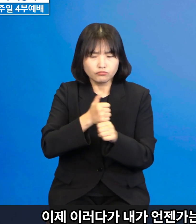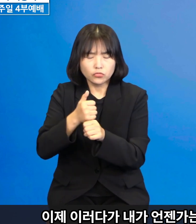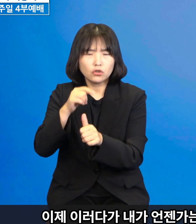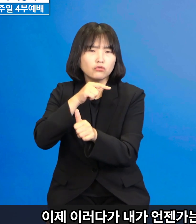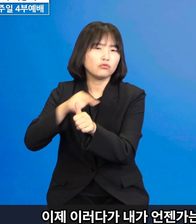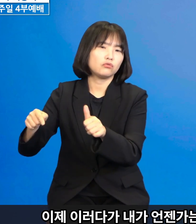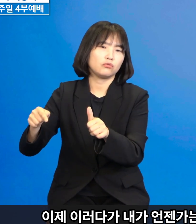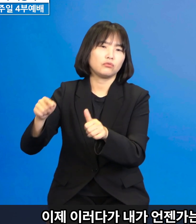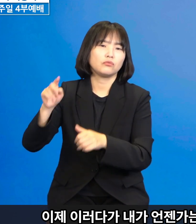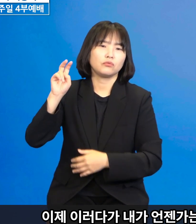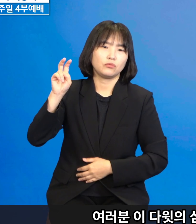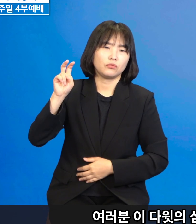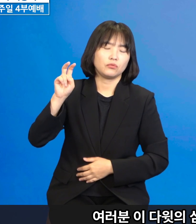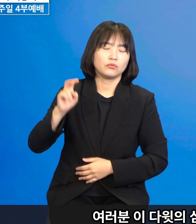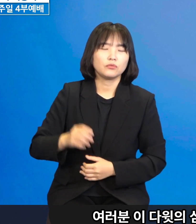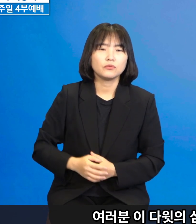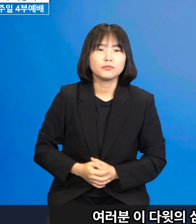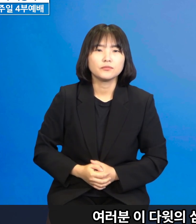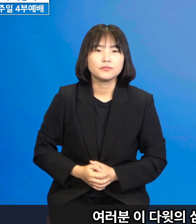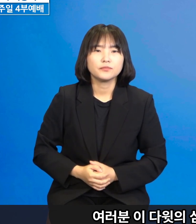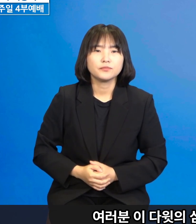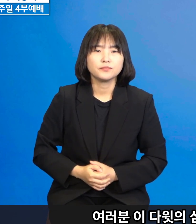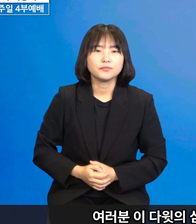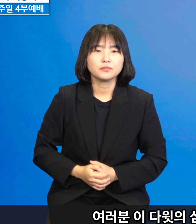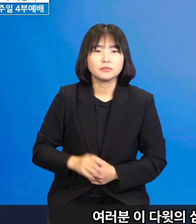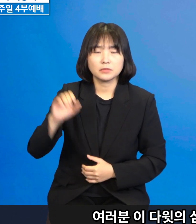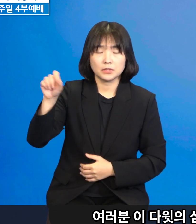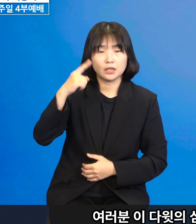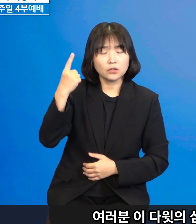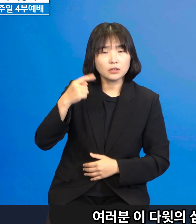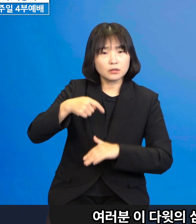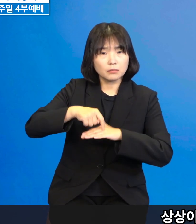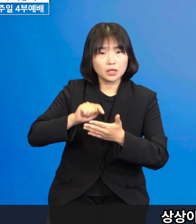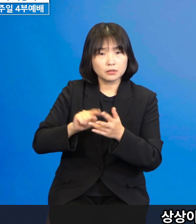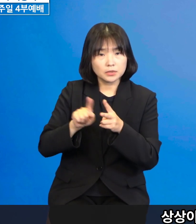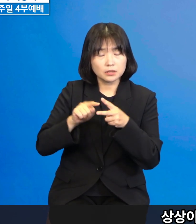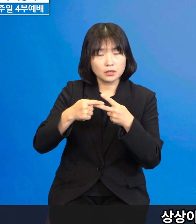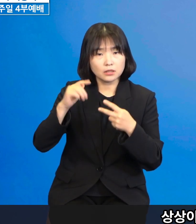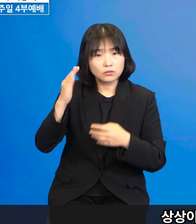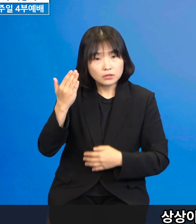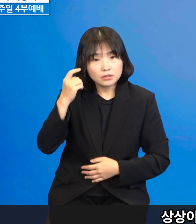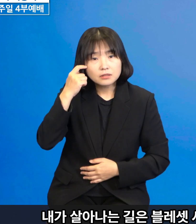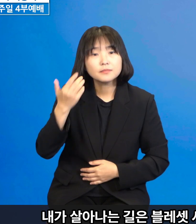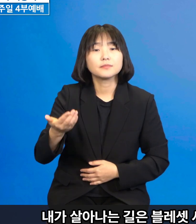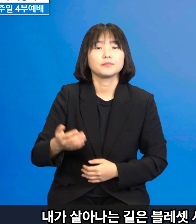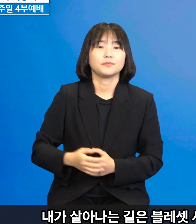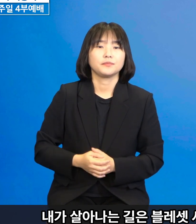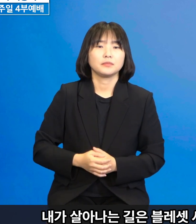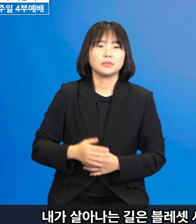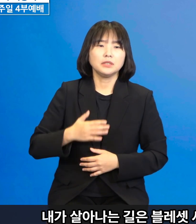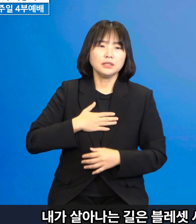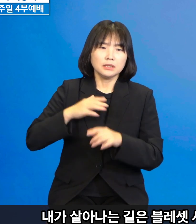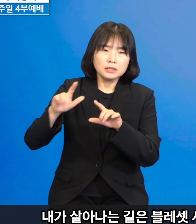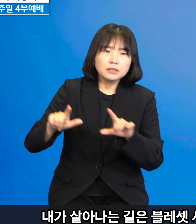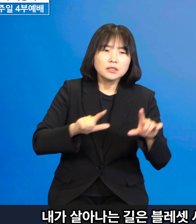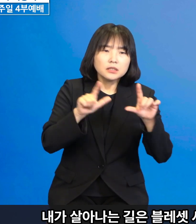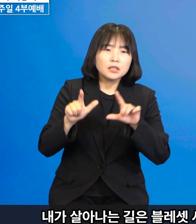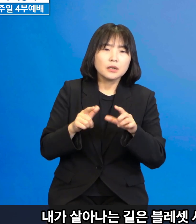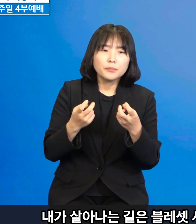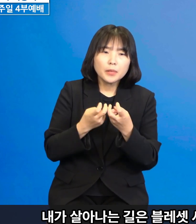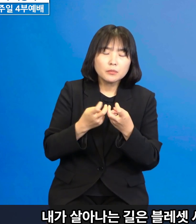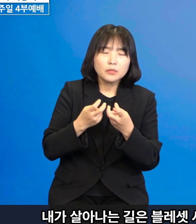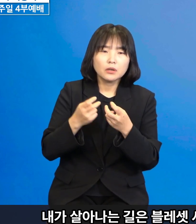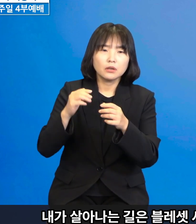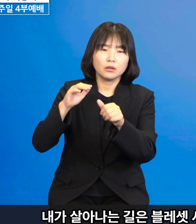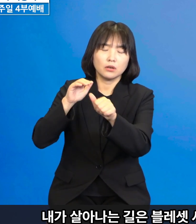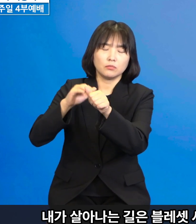죽을 것이다. 여러분, 이 다윗의 심정이 이해가 되십니까? 상상이 되십니까? 내가 살아나는 길은 블레셋 사람의